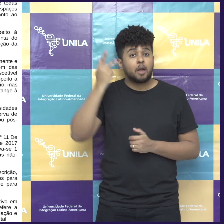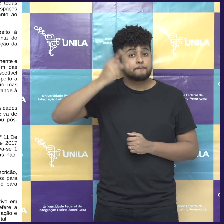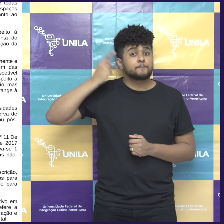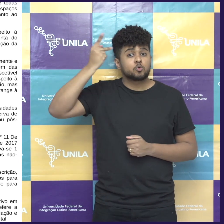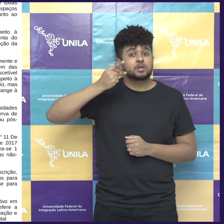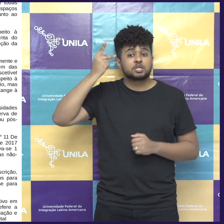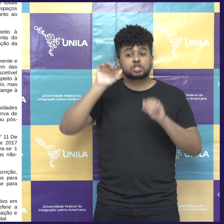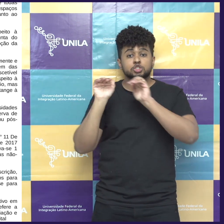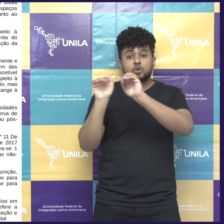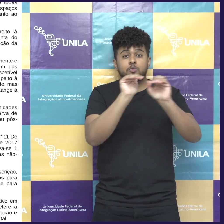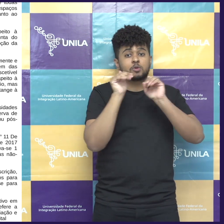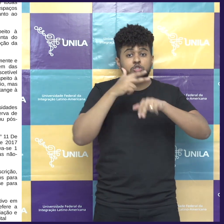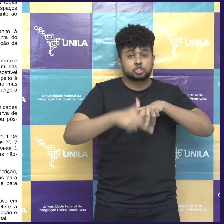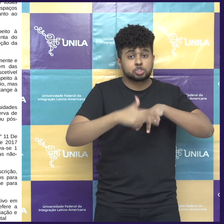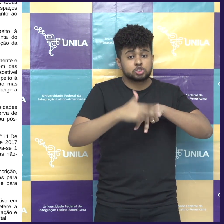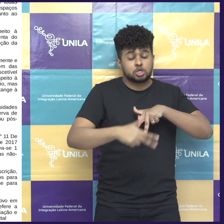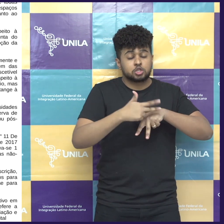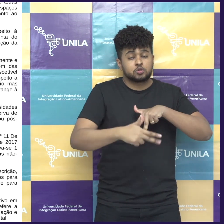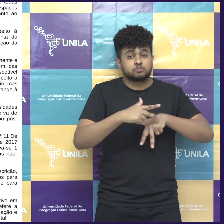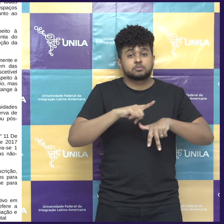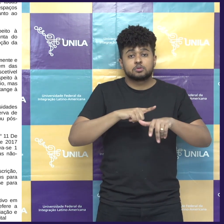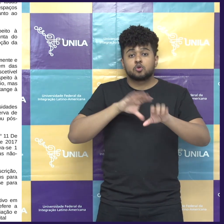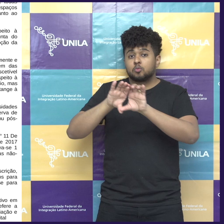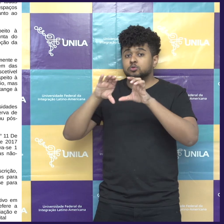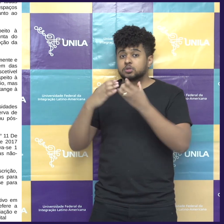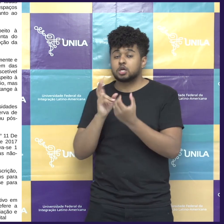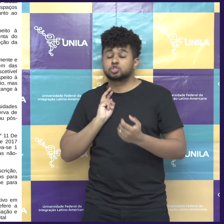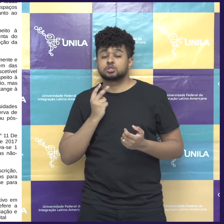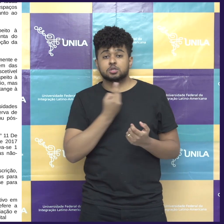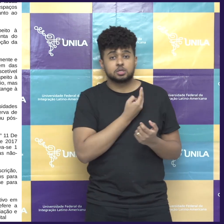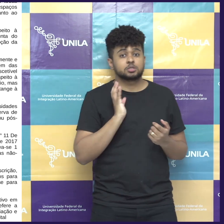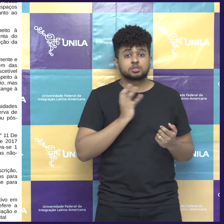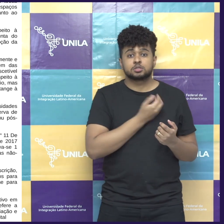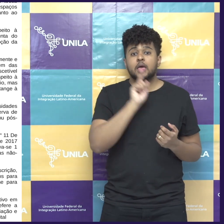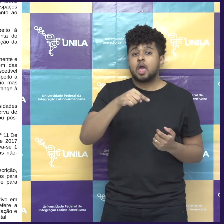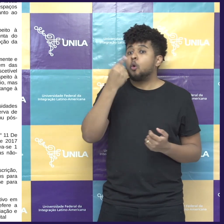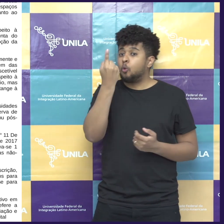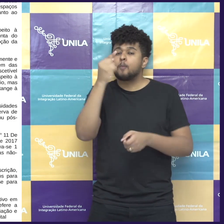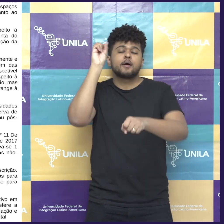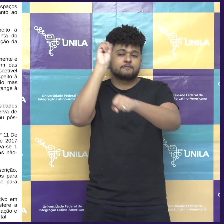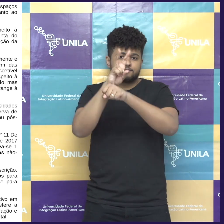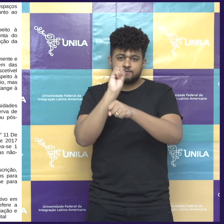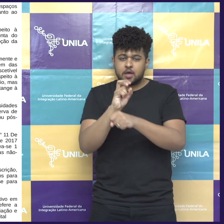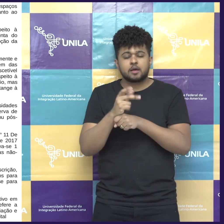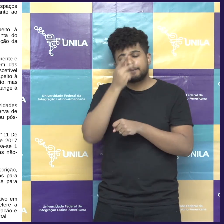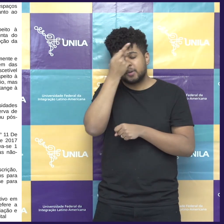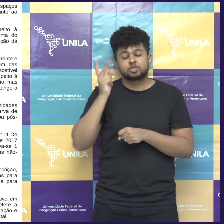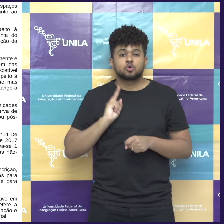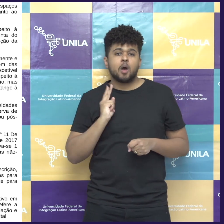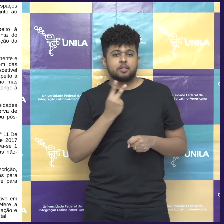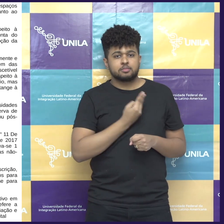políticas de equidade de gênero e voltadas para a comunidade trans, reserva-se uma das vagas ofertadas para